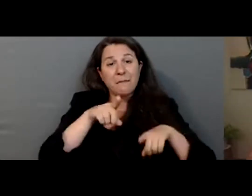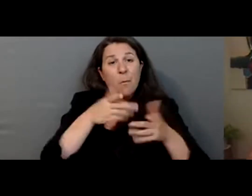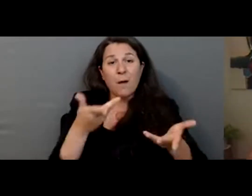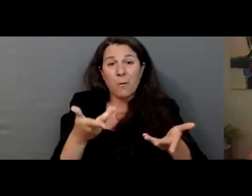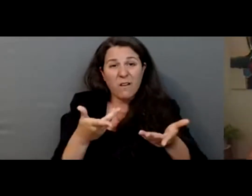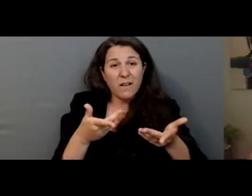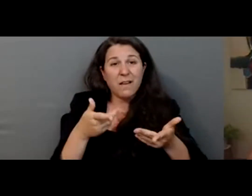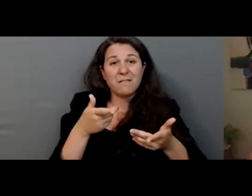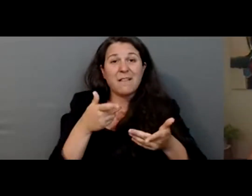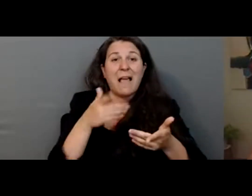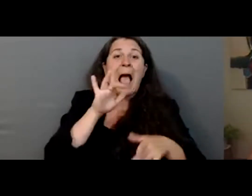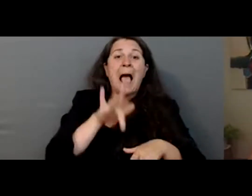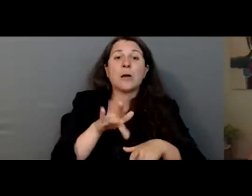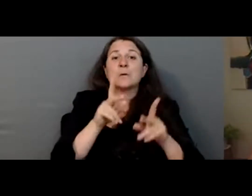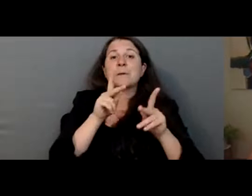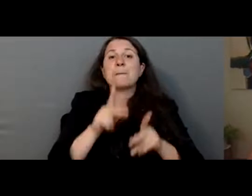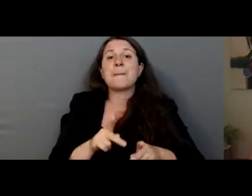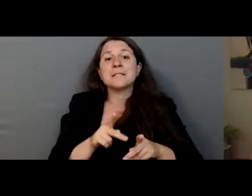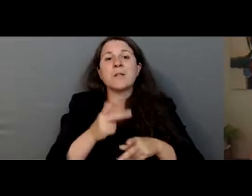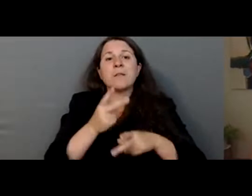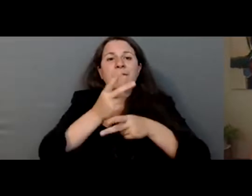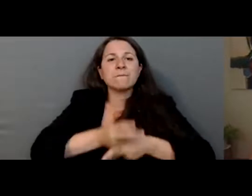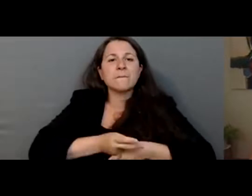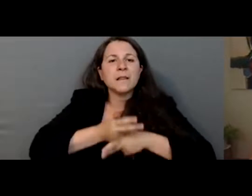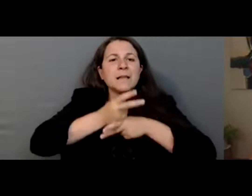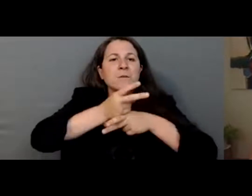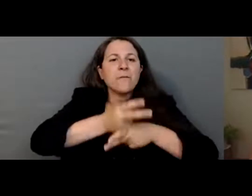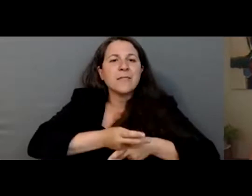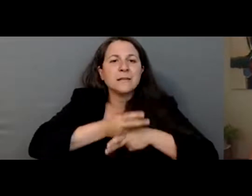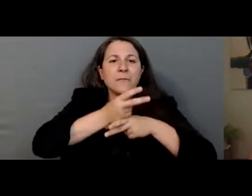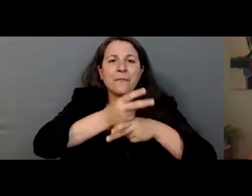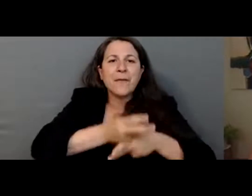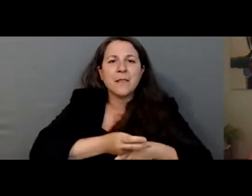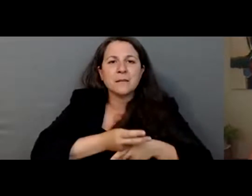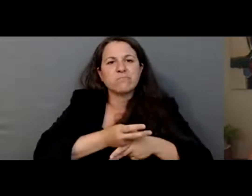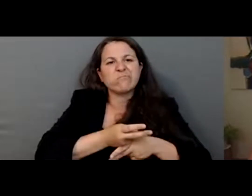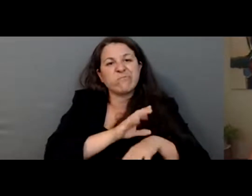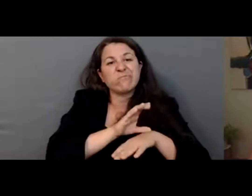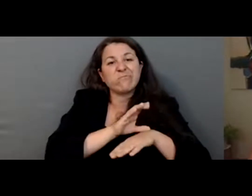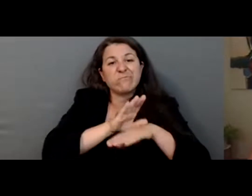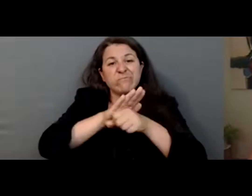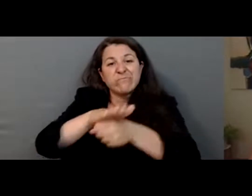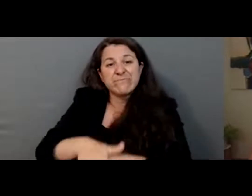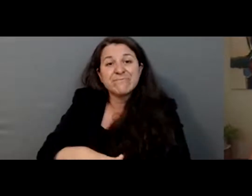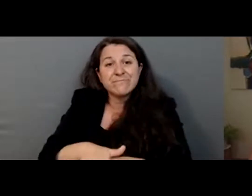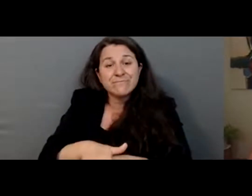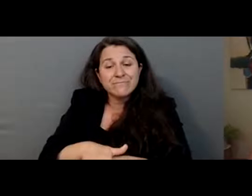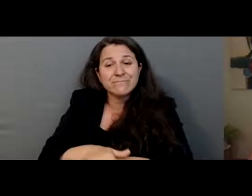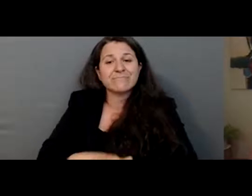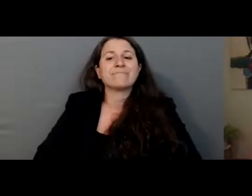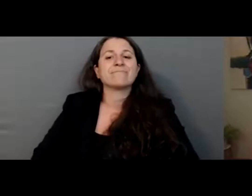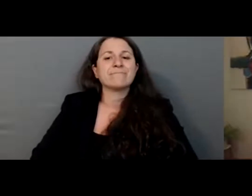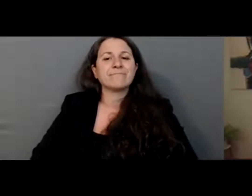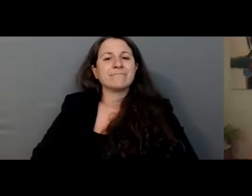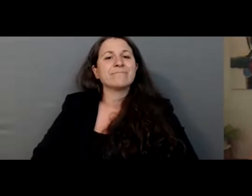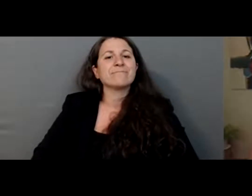Le collectif Les Dévalideuses, c'est un collectif féministe français, féministe anti-capacitiste, qui